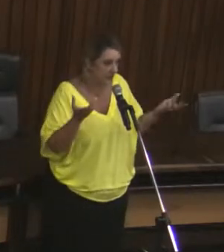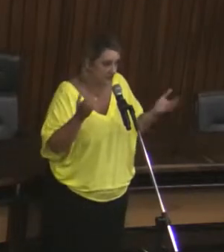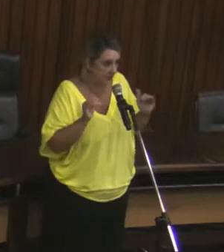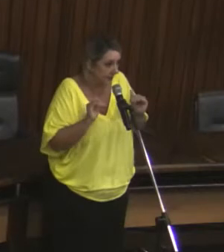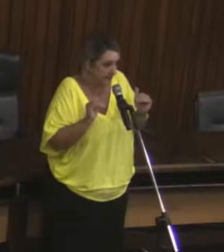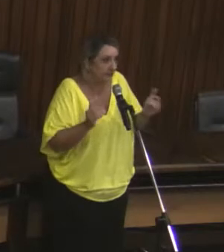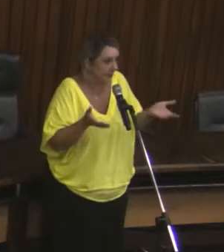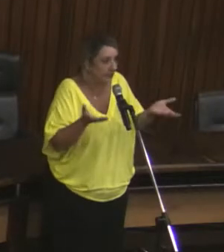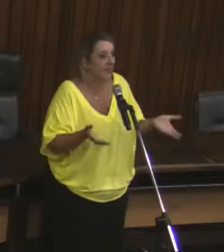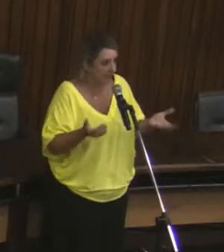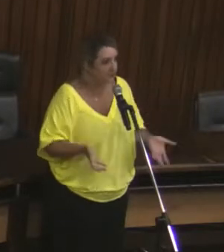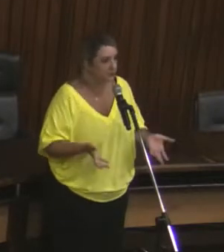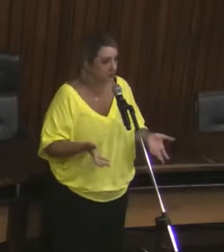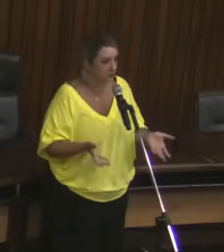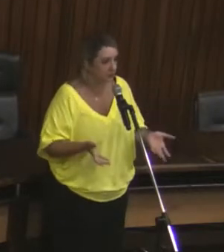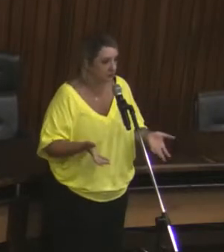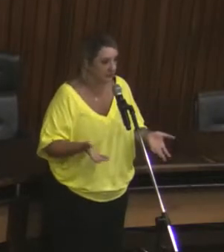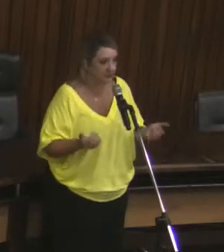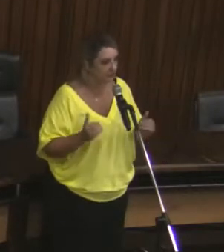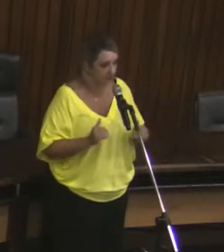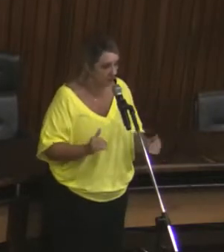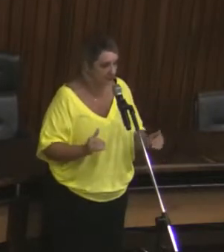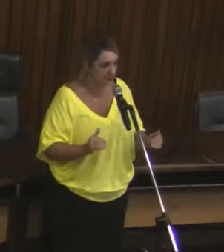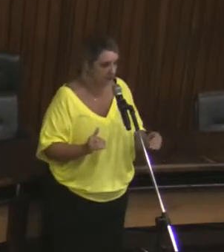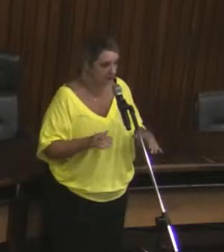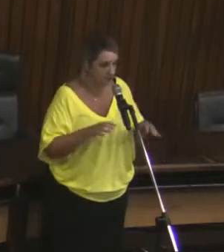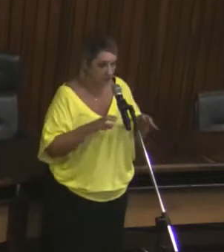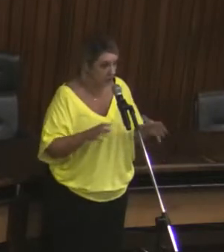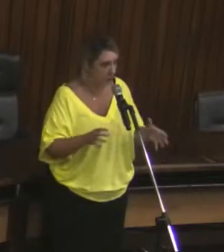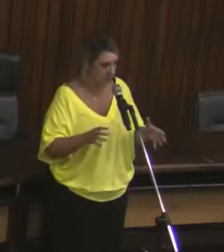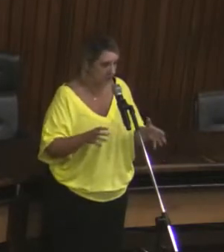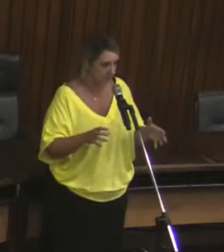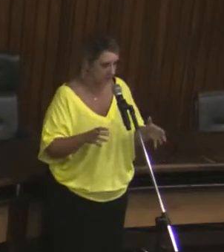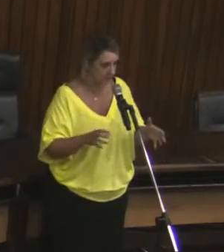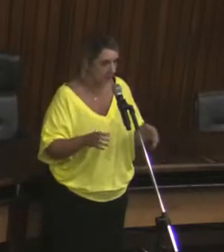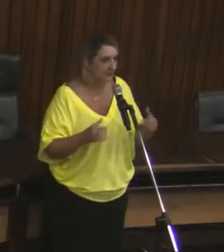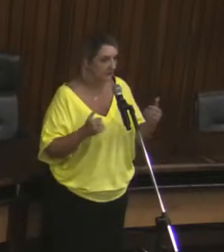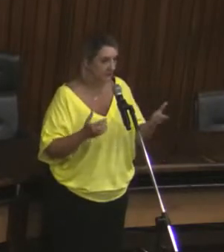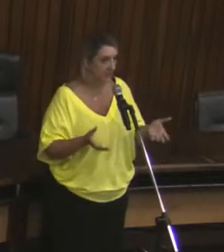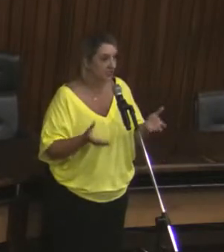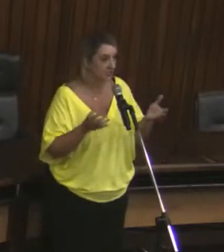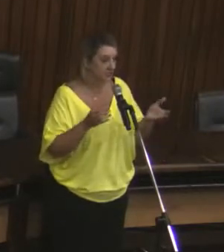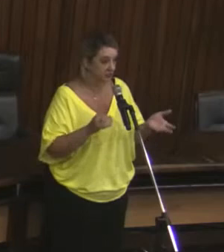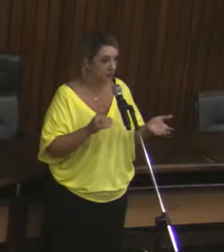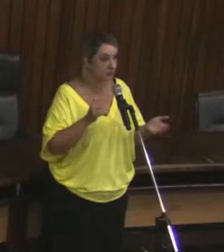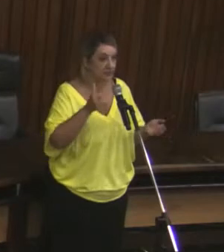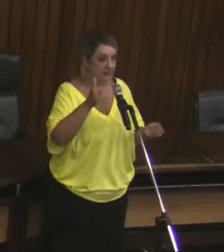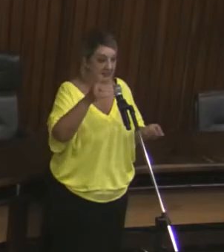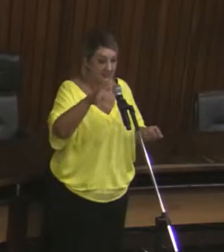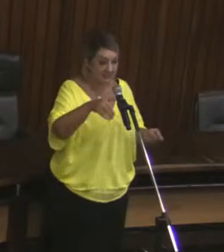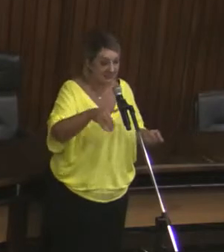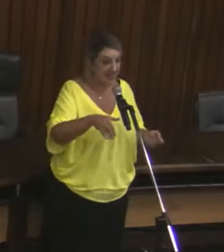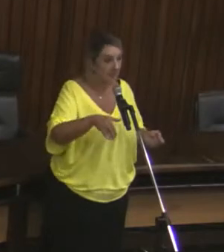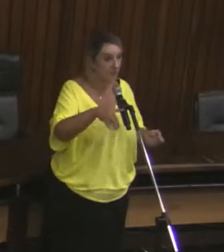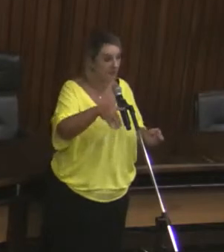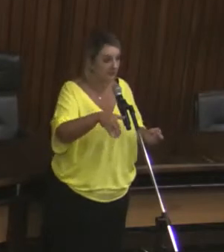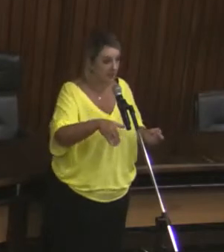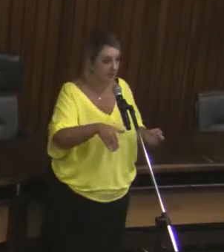tira, ele é surdo, ele não volta a ser ouvinte nunca. Na verdade, ele é um surdo que está momentaneamente